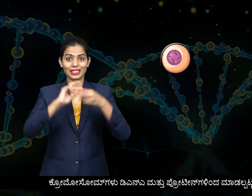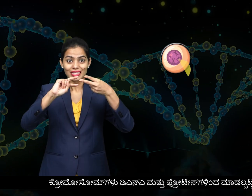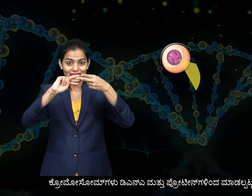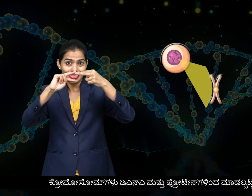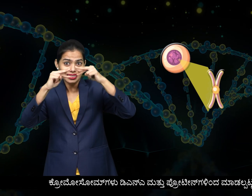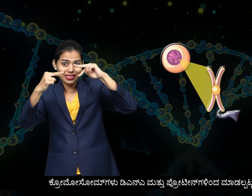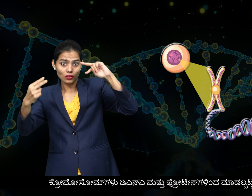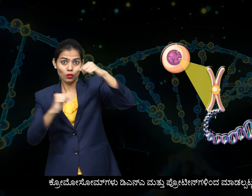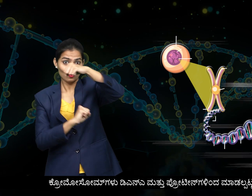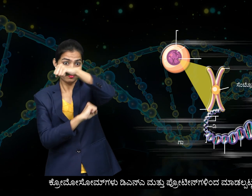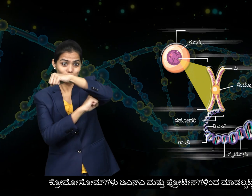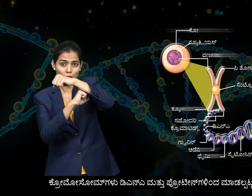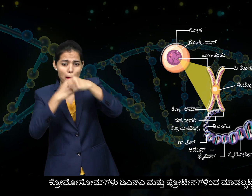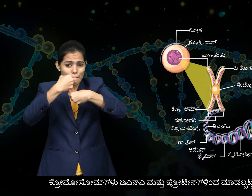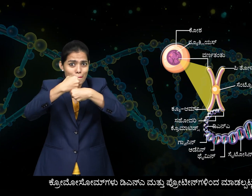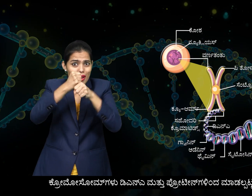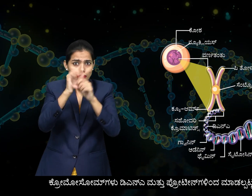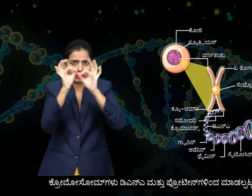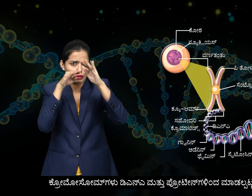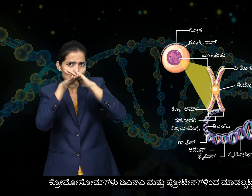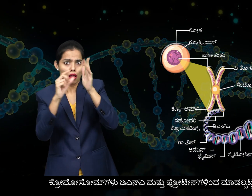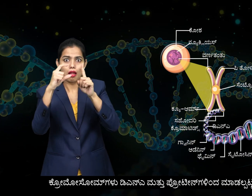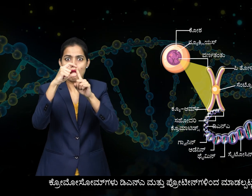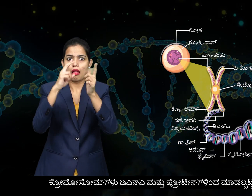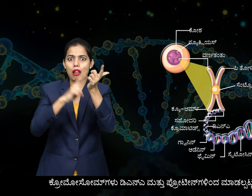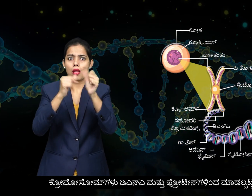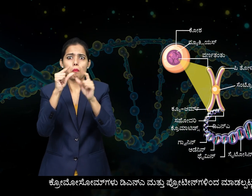ಕ್ರೋಮೋಸೋಮ್ಗಳು ಡಿಎನ್ಎ ಮತ್ತು ಪ್ರೋಟೀನ್ಗಳಿಂದ ಮಾಡಲ್ಪಟ್ಟ ರಚನೆಗಳಾಗಿವೆ.